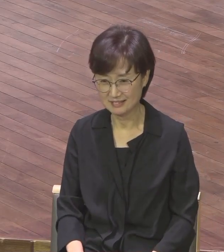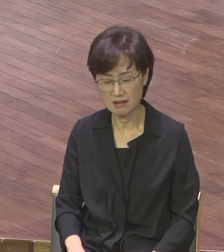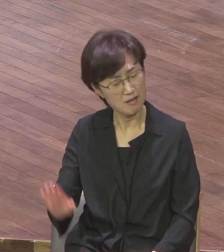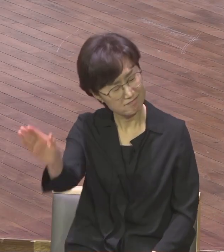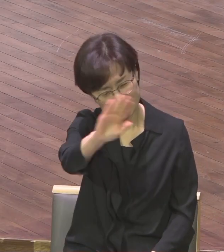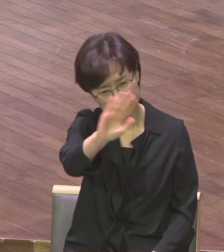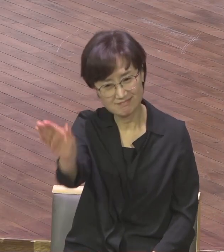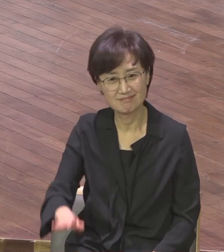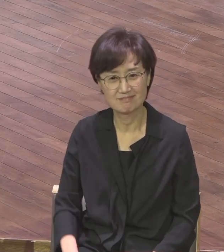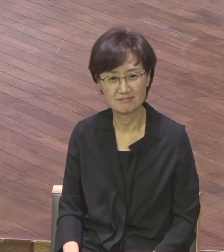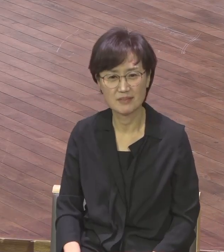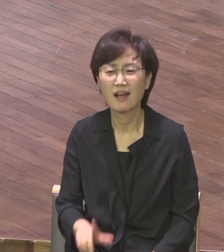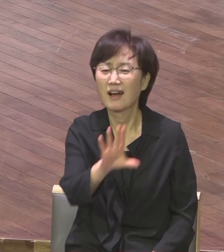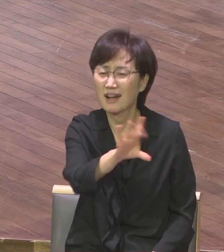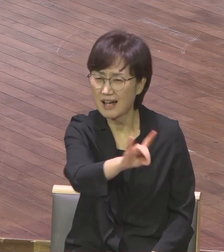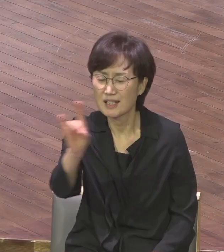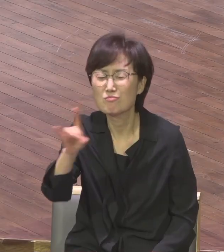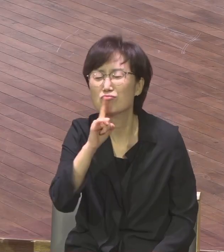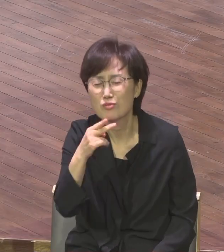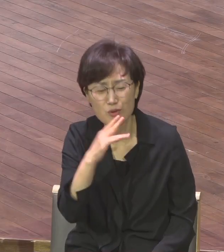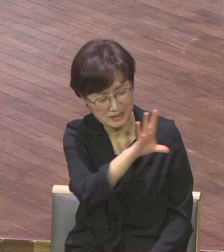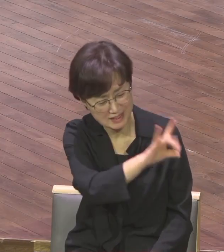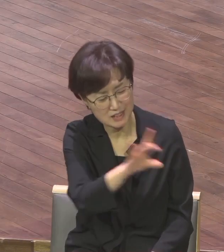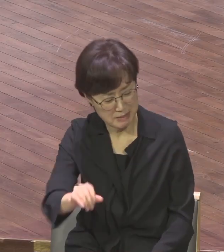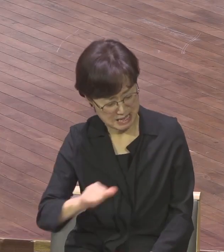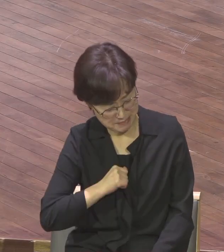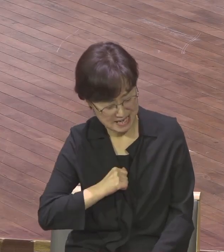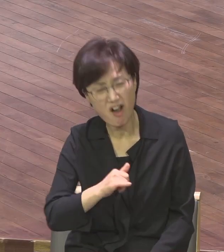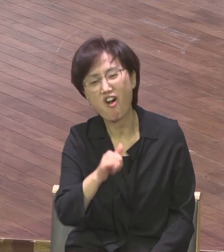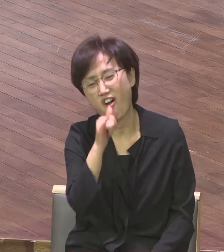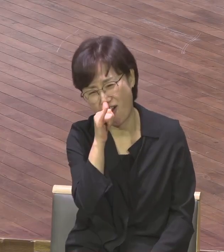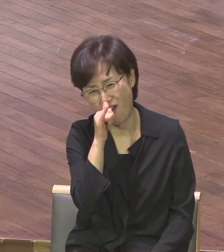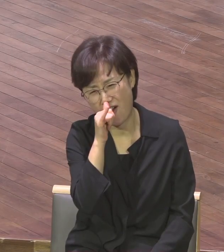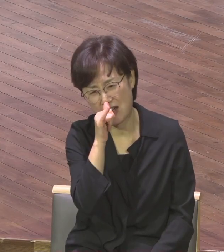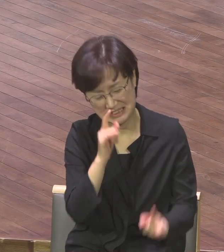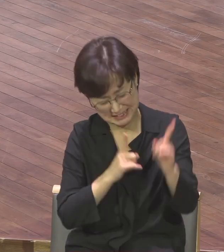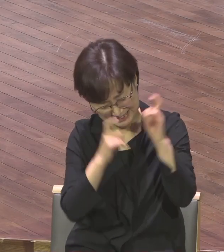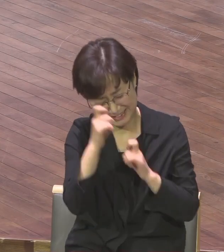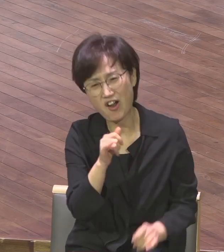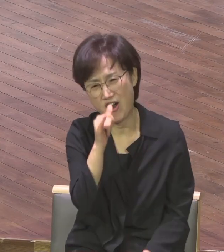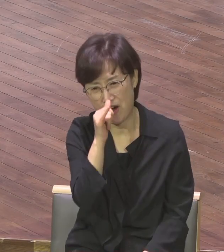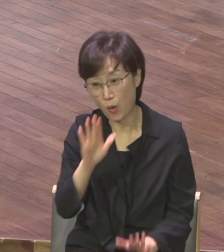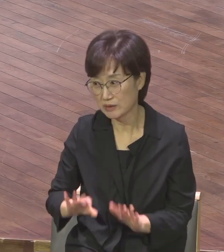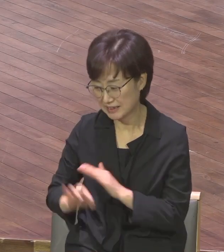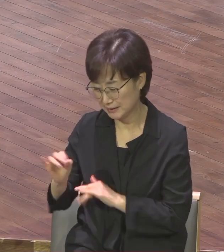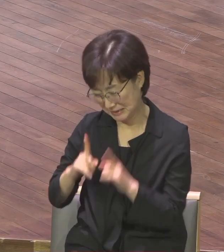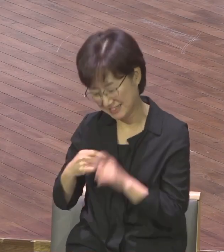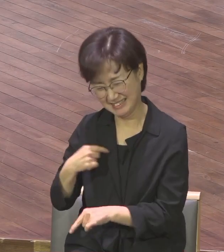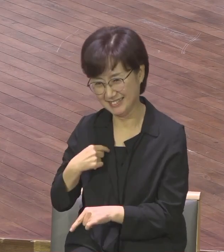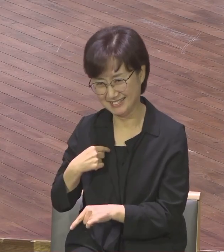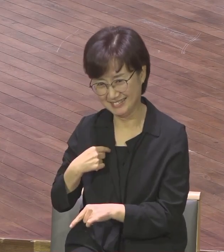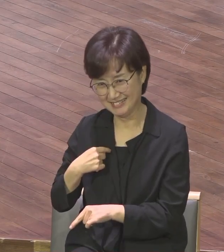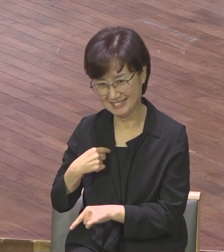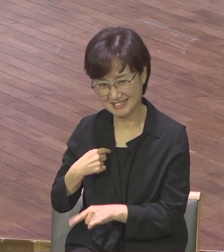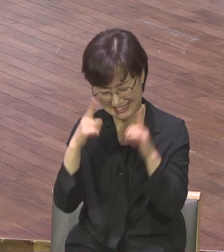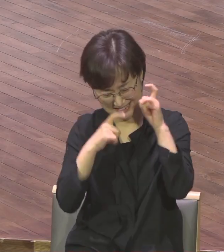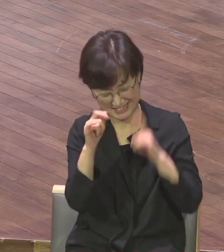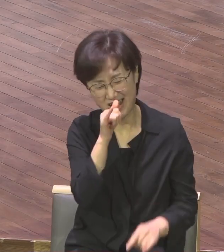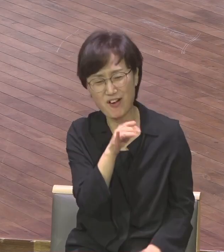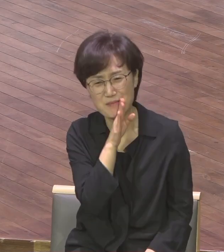그렇죠. 살다 보면 성질 날 때도 있고 성질 부릴 때도 있고, 저도 아침부터 성질 좀 부렸어요. 성질 부릴 때도 있고